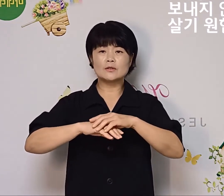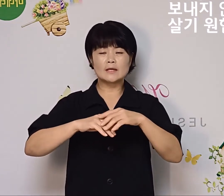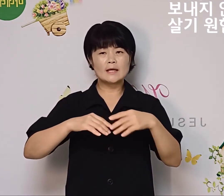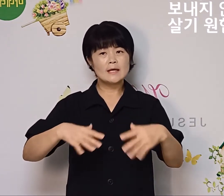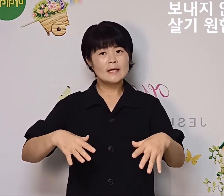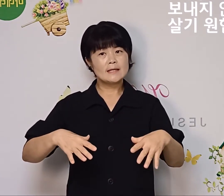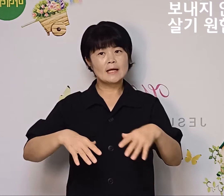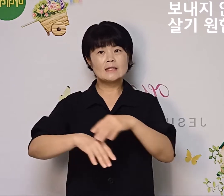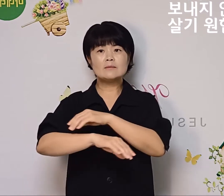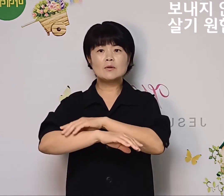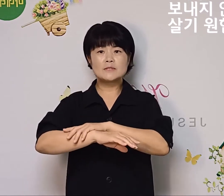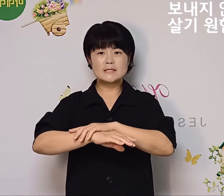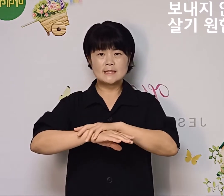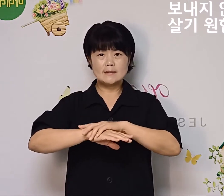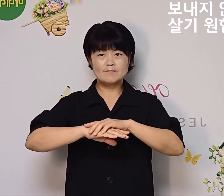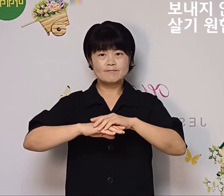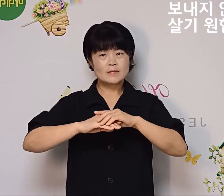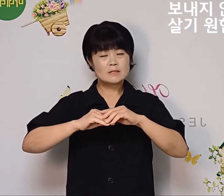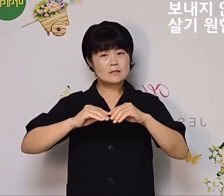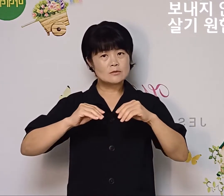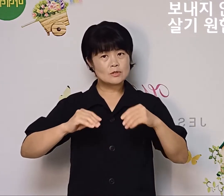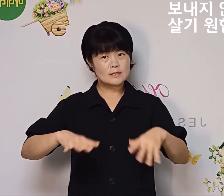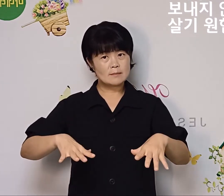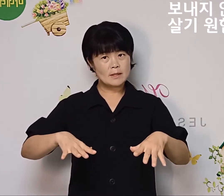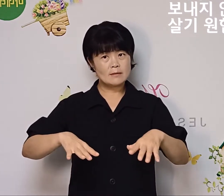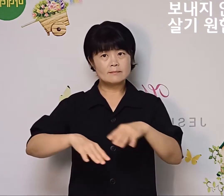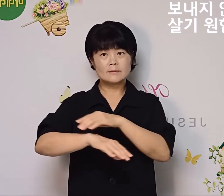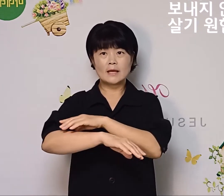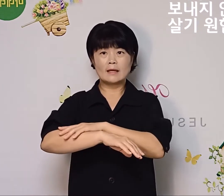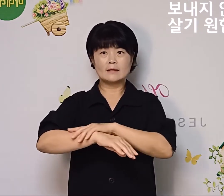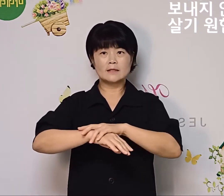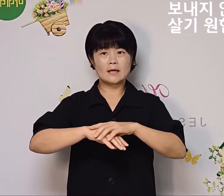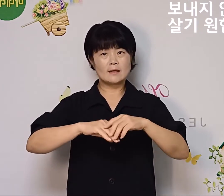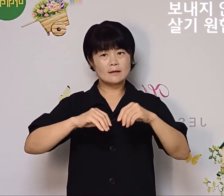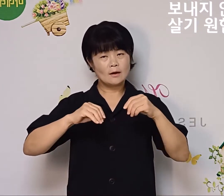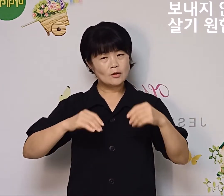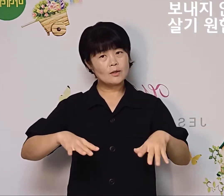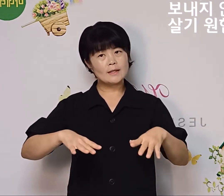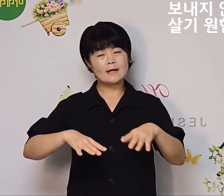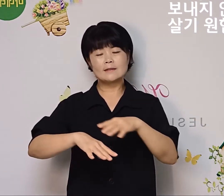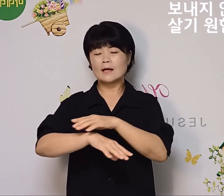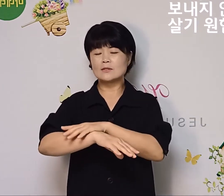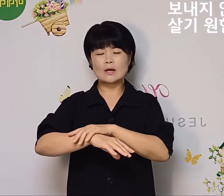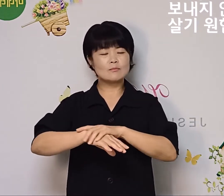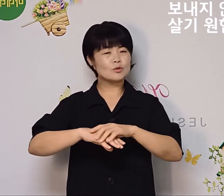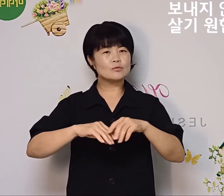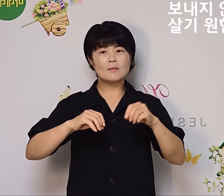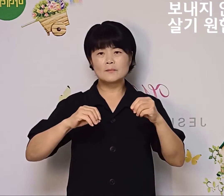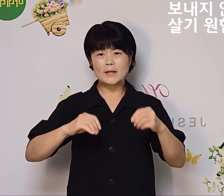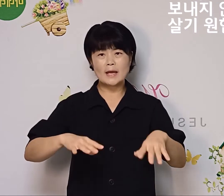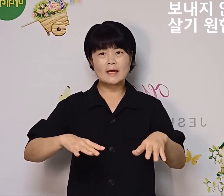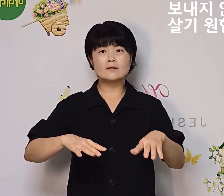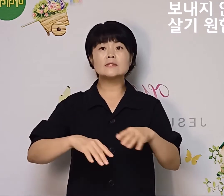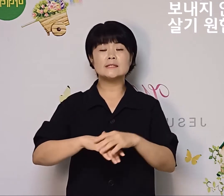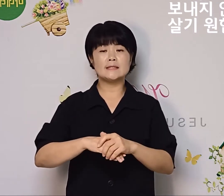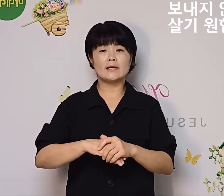이렇게 약간 힘없이 쓸어주신 다음에 네 이렇게 헛되다 아무것도 없네 이런 뜻이에요.